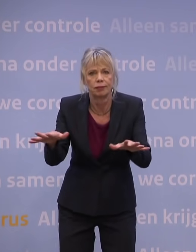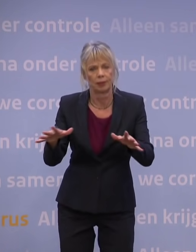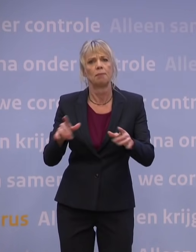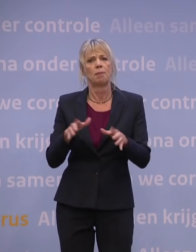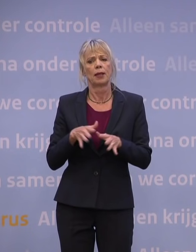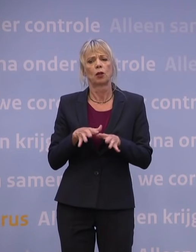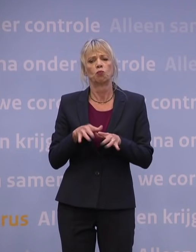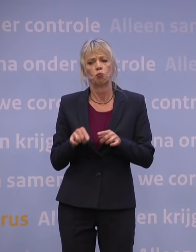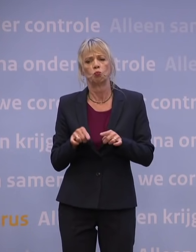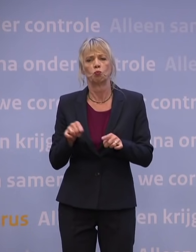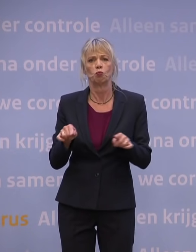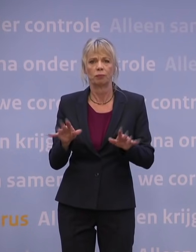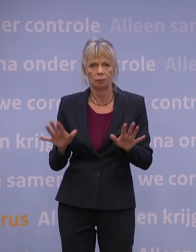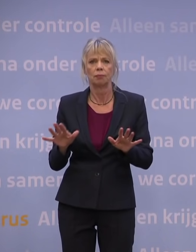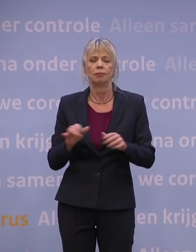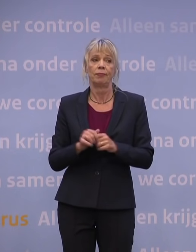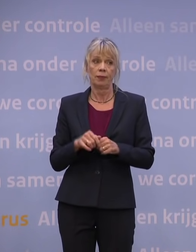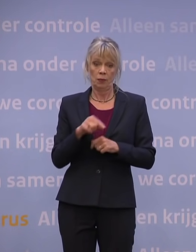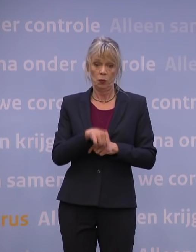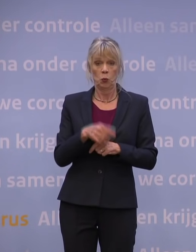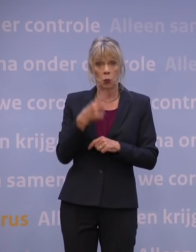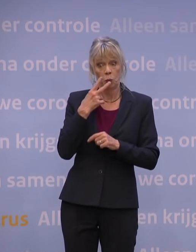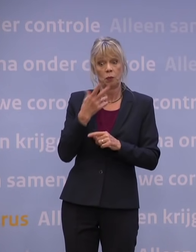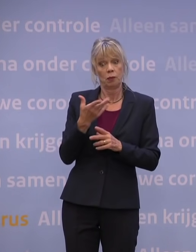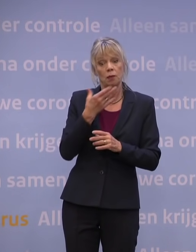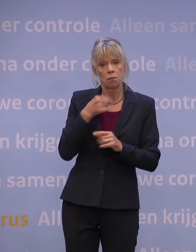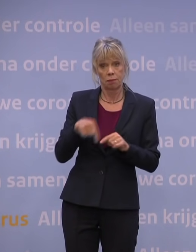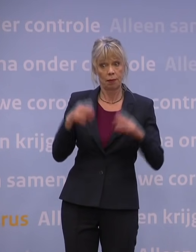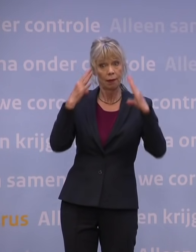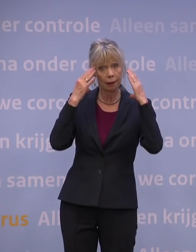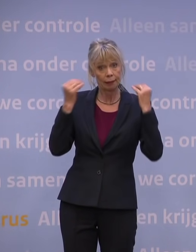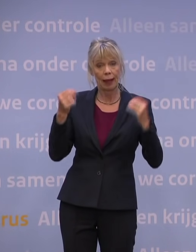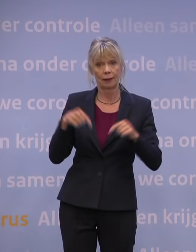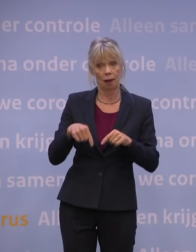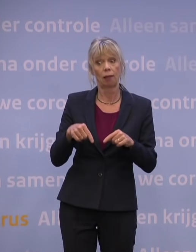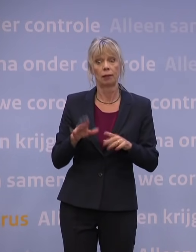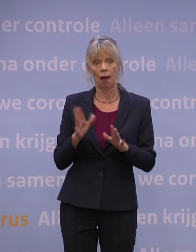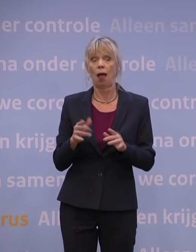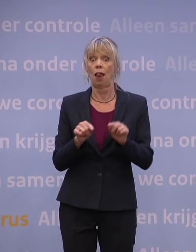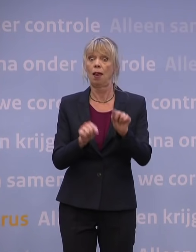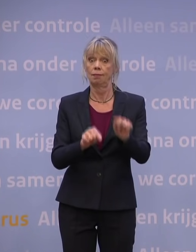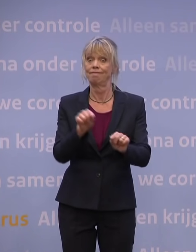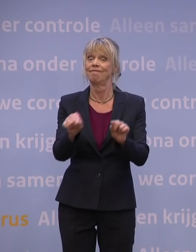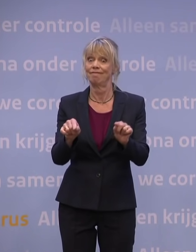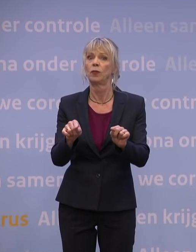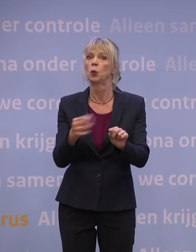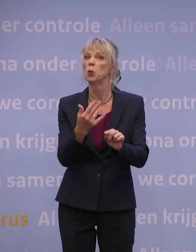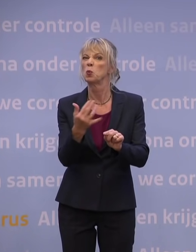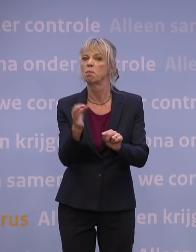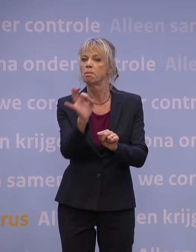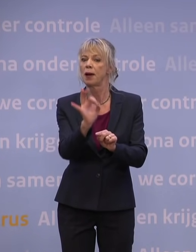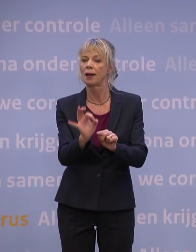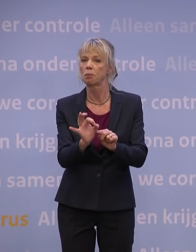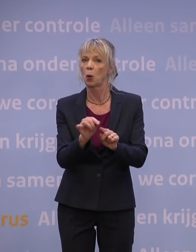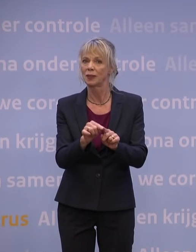dat inmiddels ook uit de kiemsurveillance in Nederland blijkt dat we hem in behoorlijke mate op Hollandse bodem hebben. Hè. Het is een paar procent nu, maar die kiemsurveillance